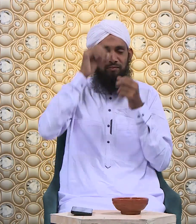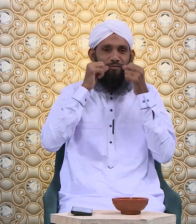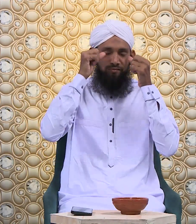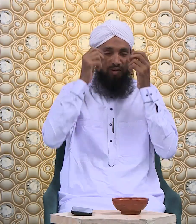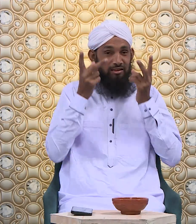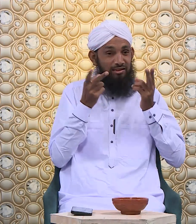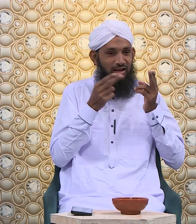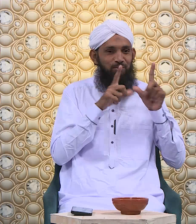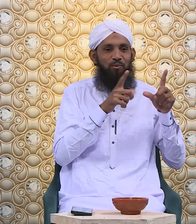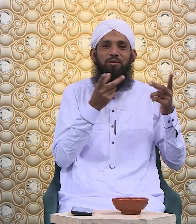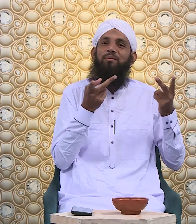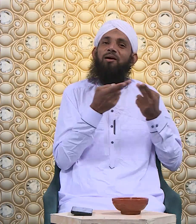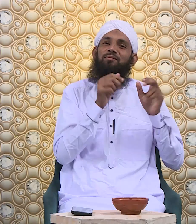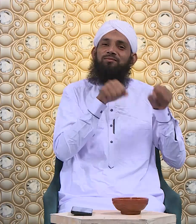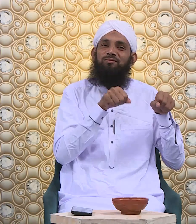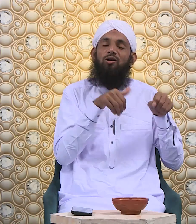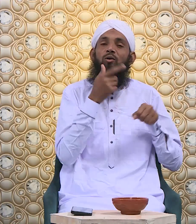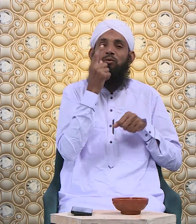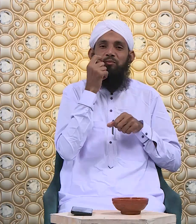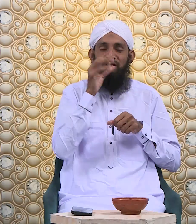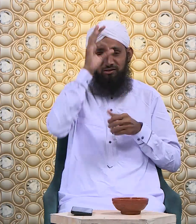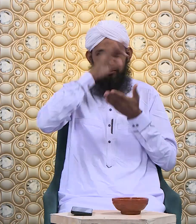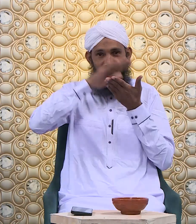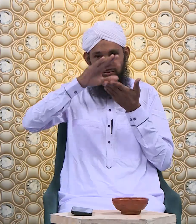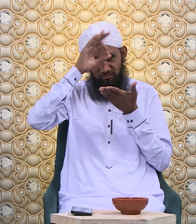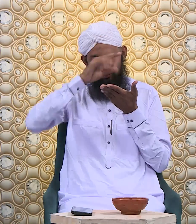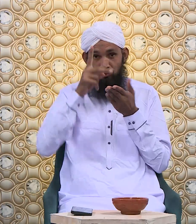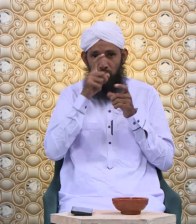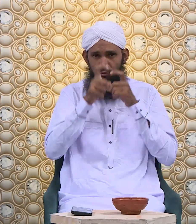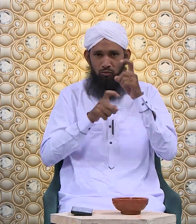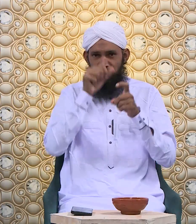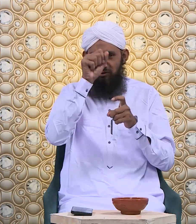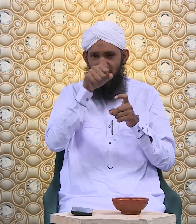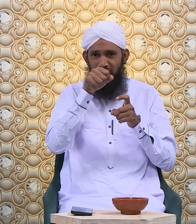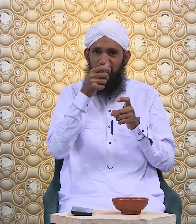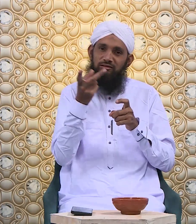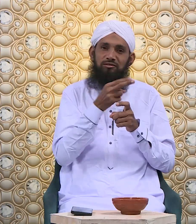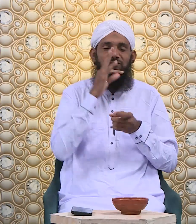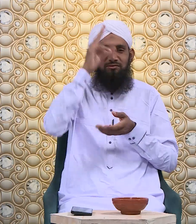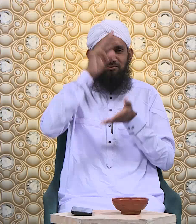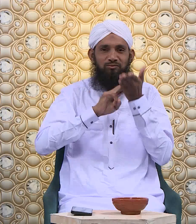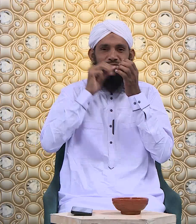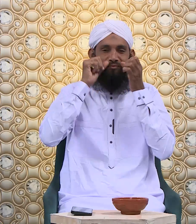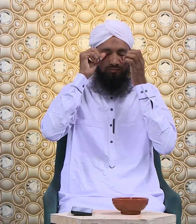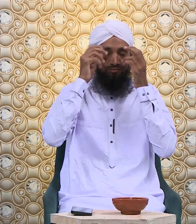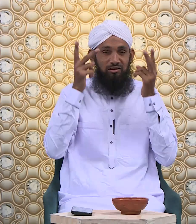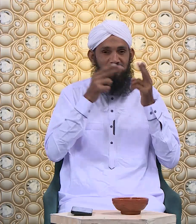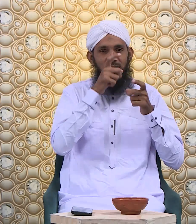ان سے عداوت کی اس نے مجھ سے عداوت کی ایک اور حدیث پاک میں حضور صلی اللہ علیہ وآلہ وسلم نے ارشاد